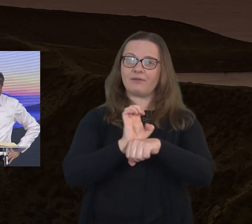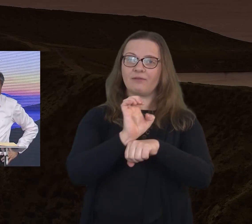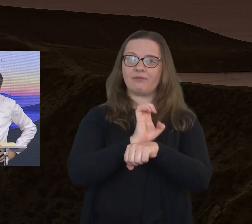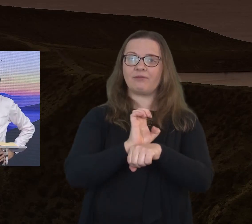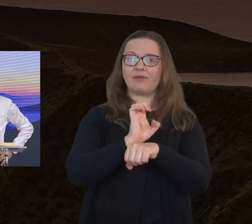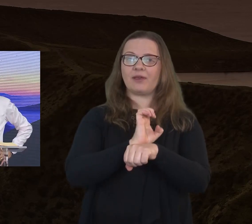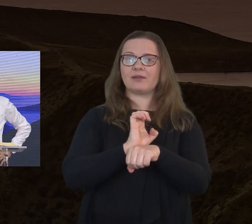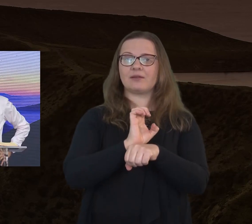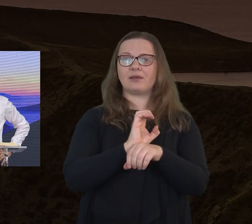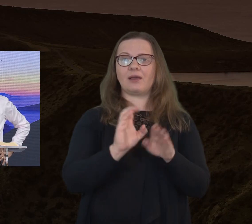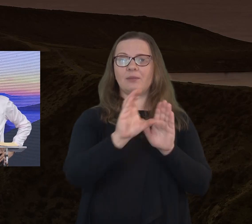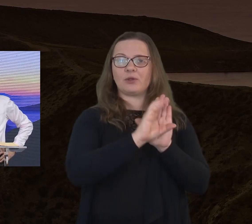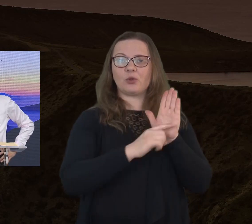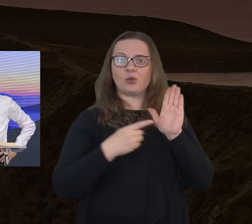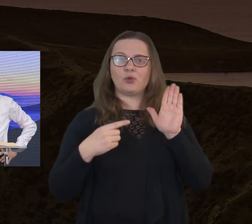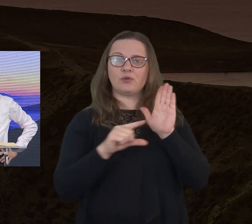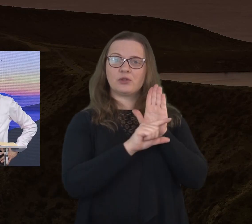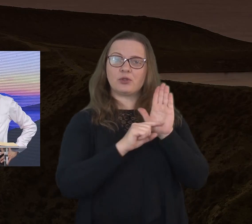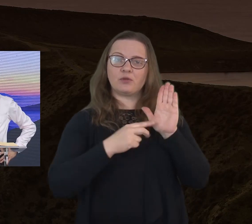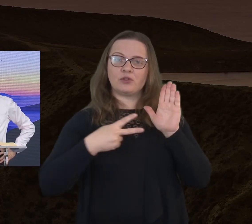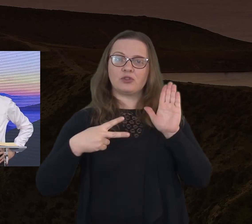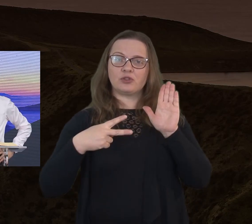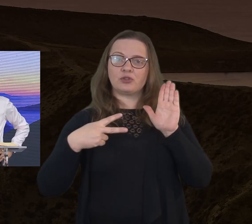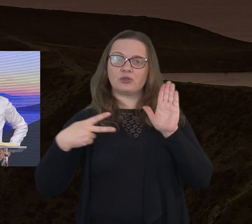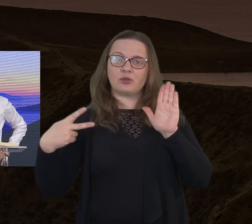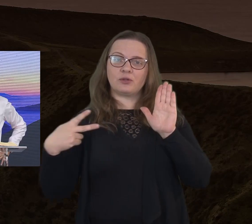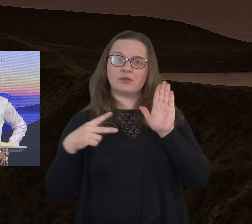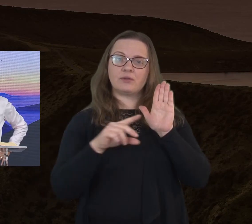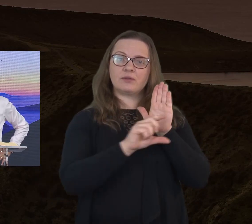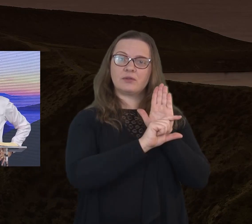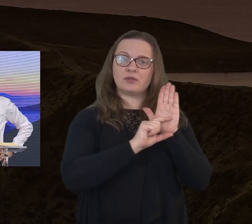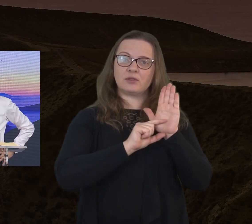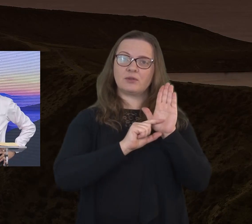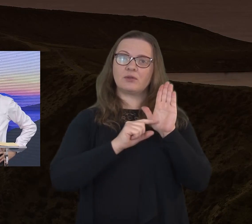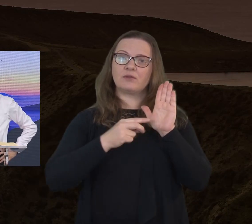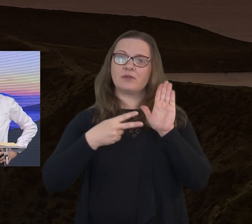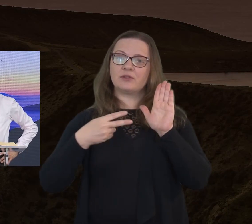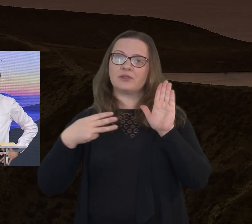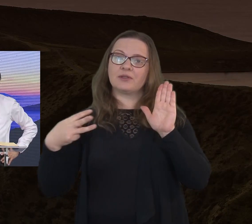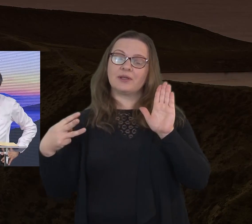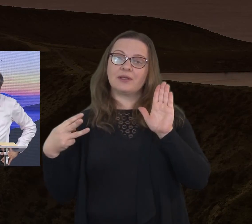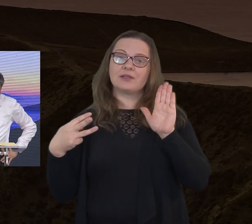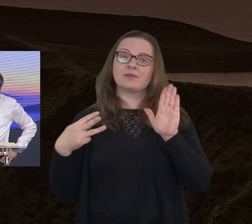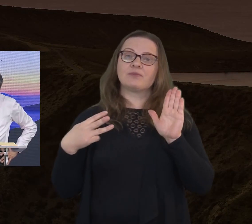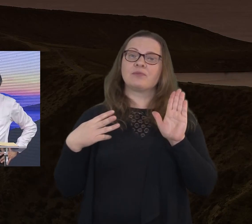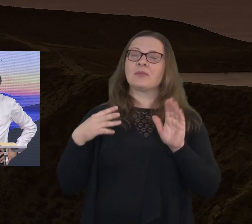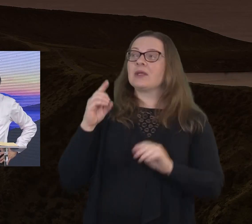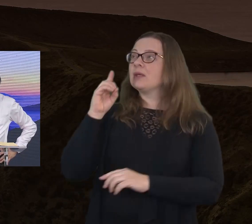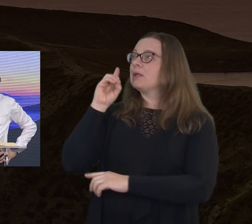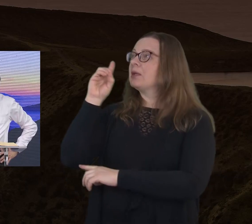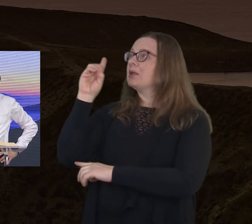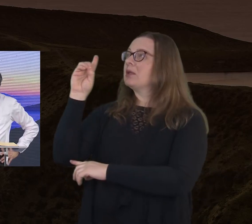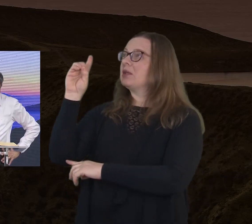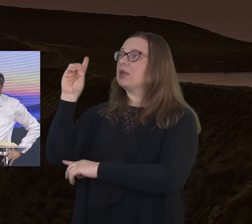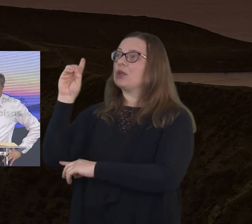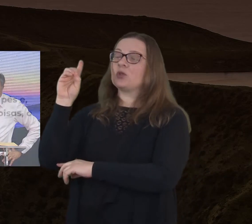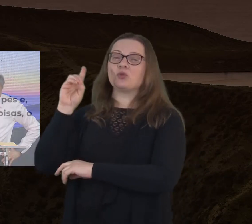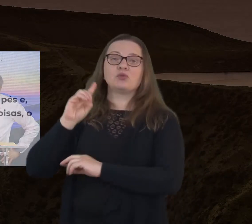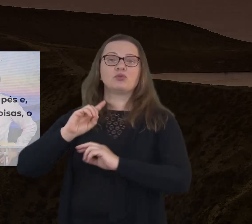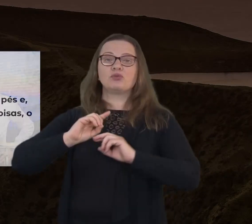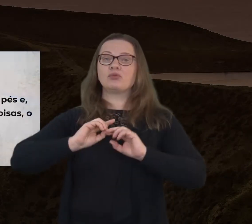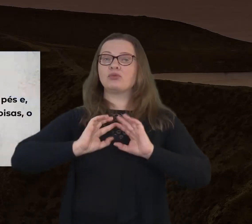versículo 22 e 23. E pôs todas as coisas debaixo dos pés, e para ser